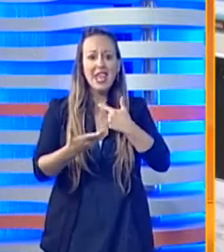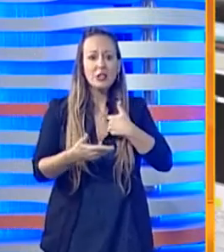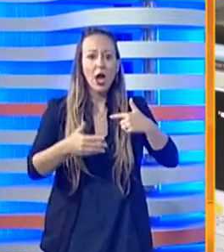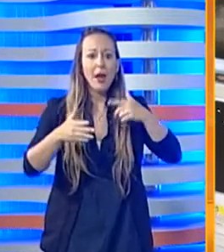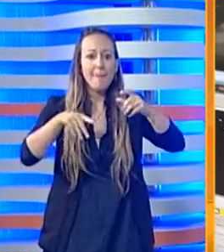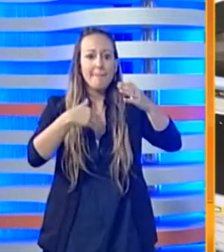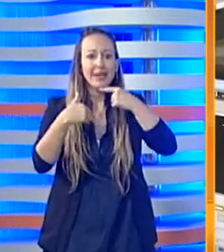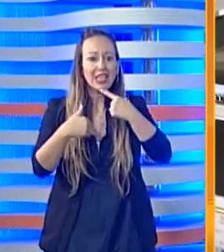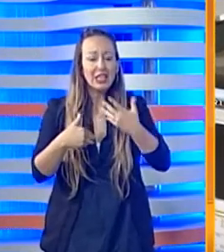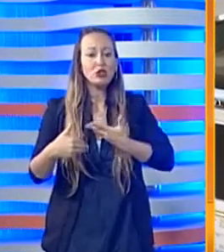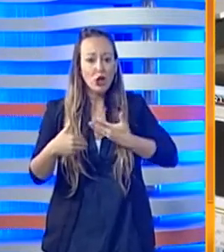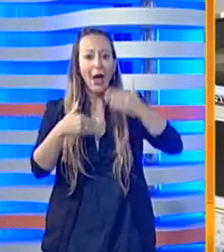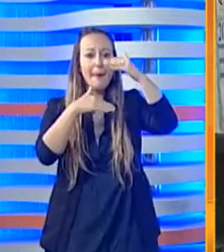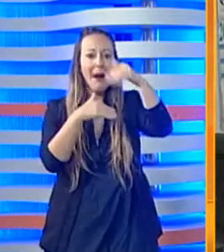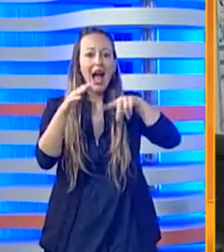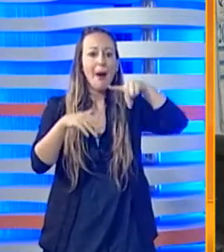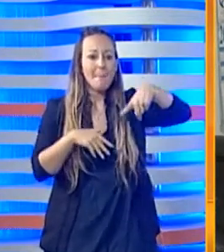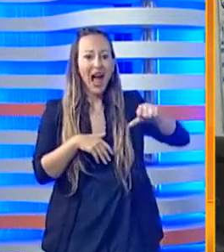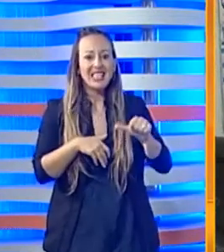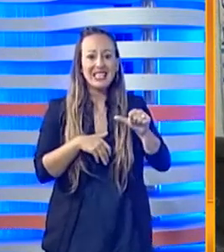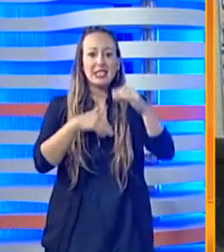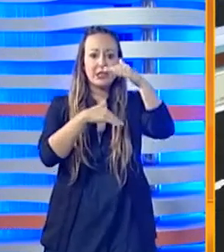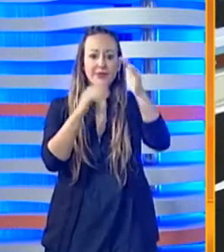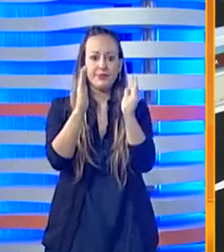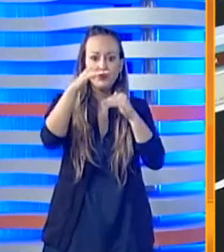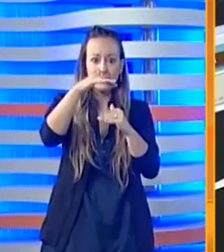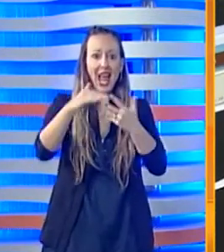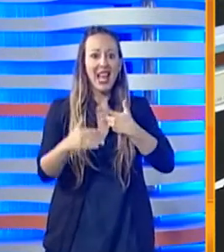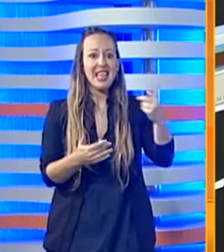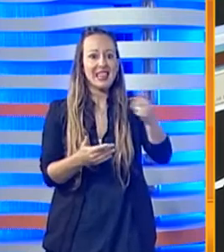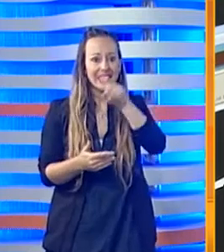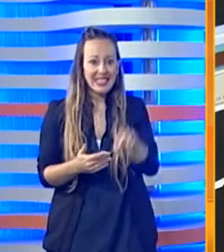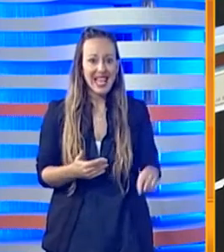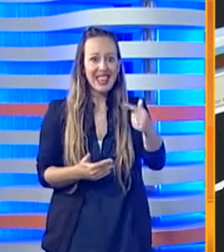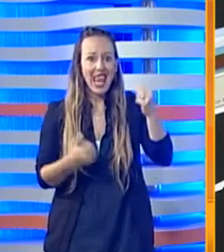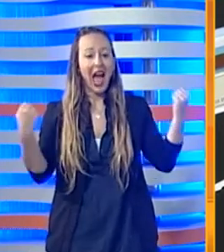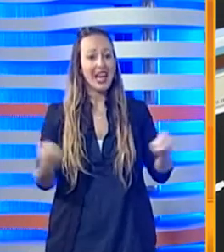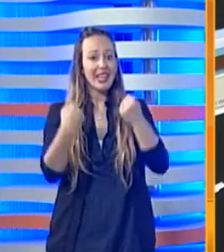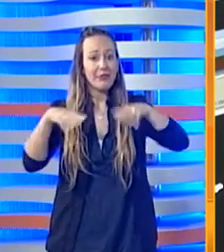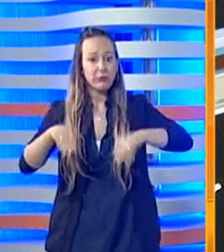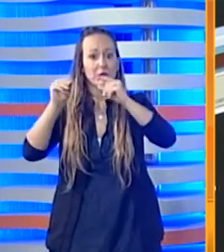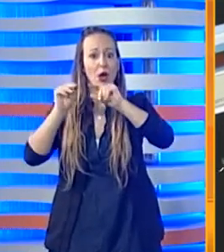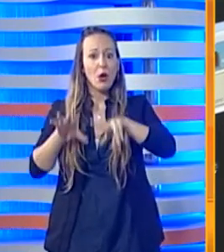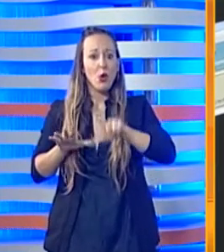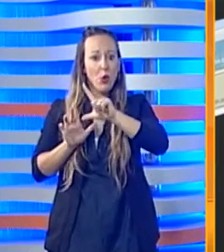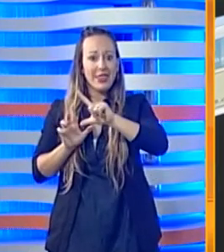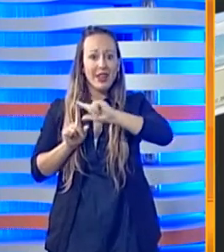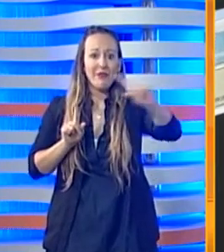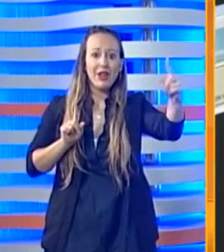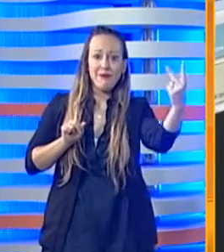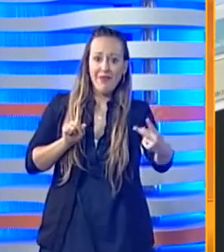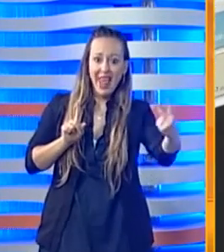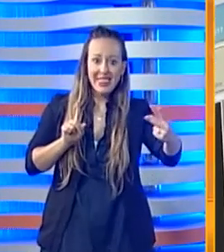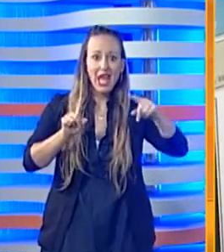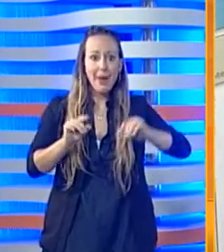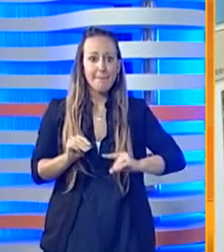non inserite nella lista bianca, ossia la lista di chi è in possesso di pass.